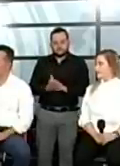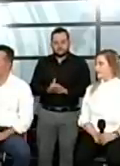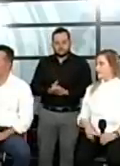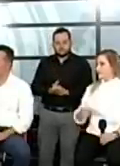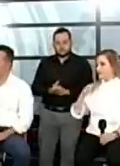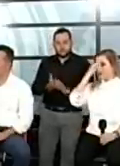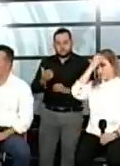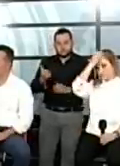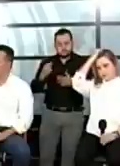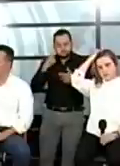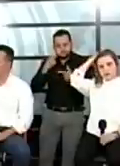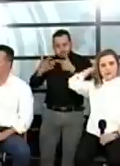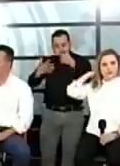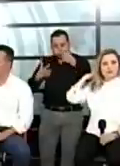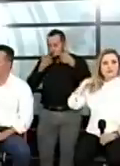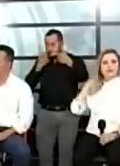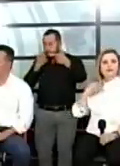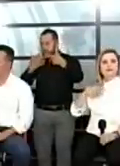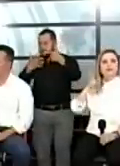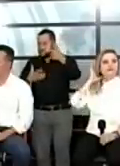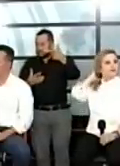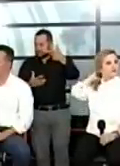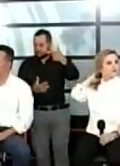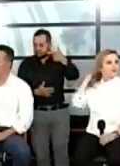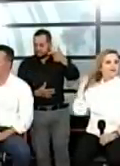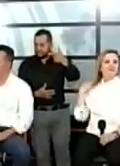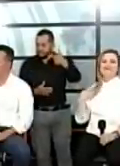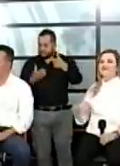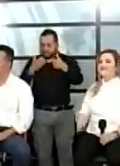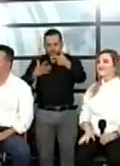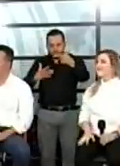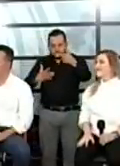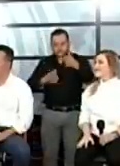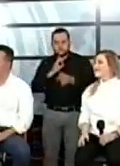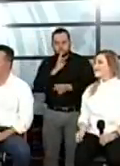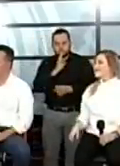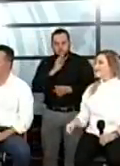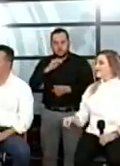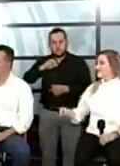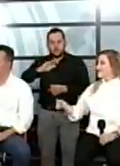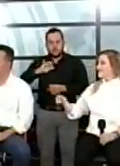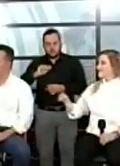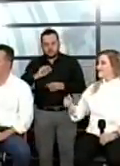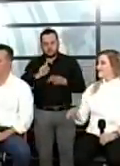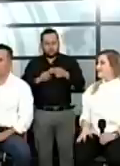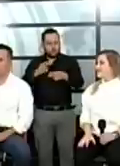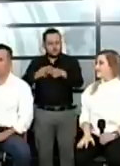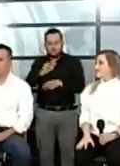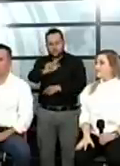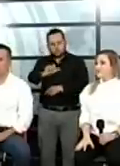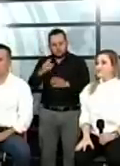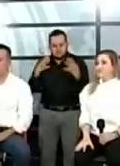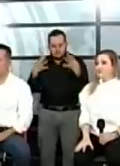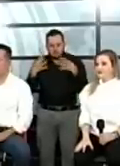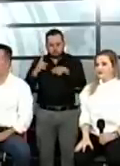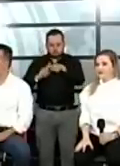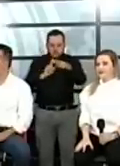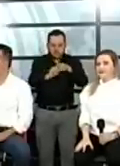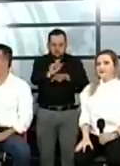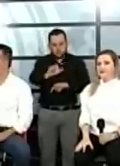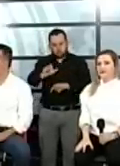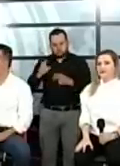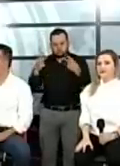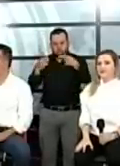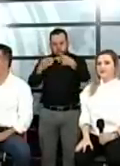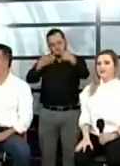¿Los tiene ahí? A la doctora Marta Elena Bedoya. ¿Está ahí? Marta Elena Bedoya, Jonathan Pineda, Juan Fernando Restrepo, Alejandro Duque, Juan